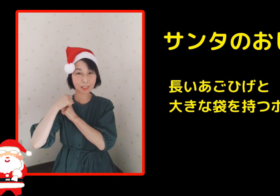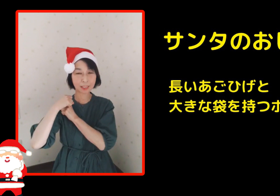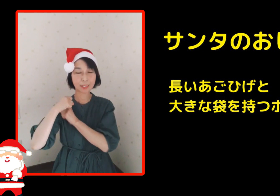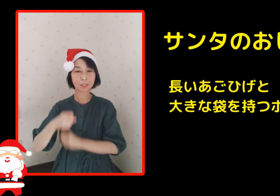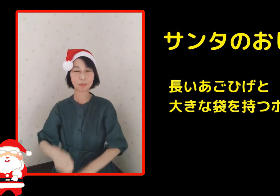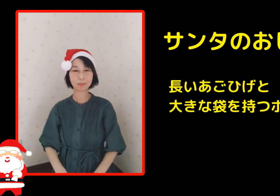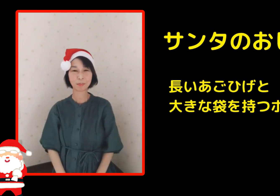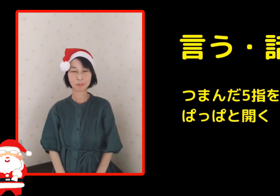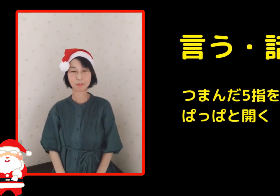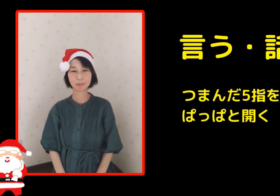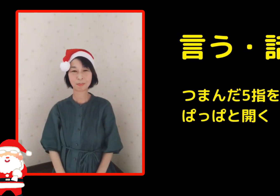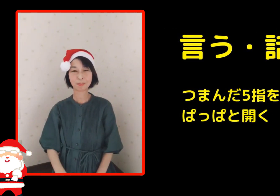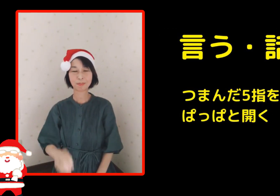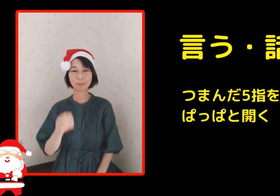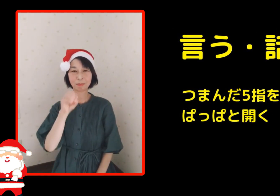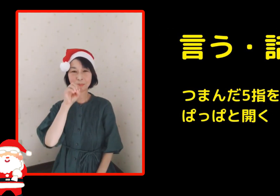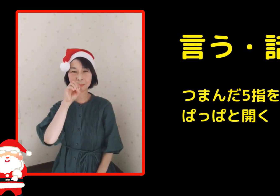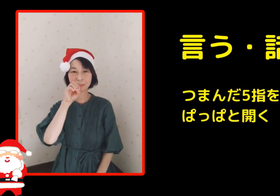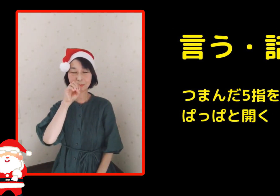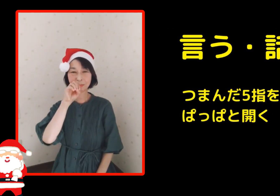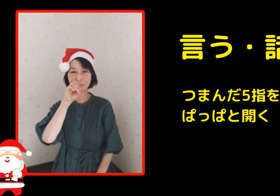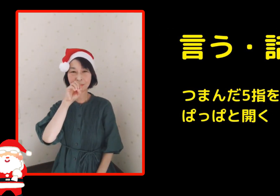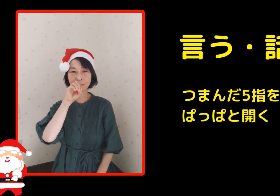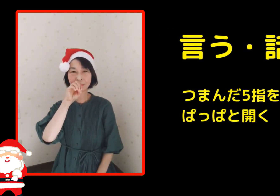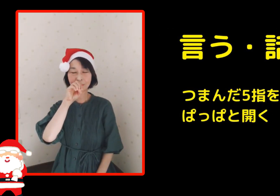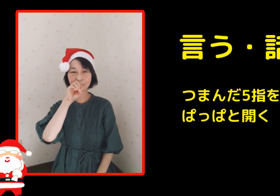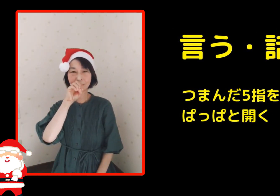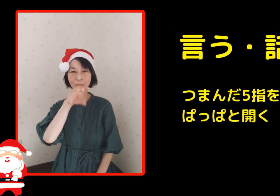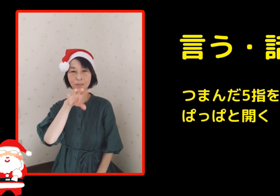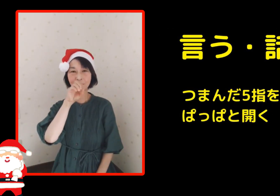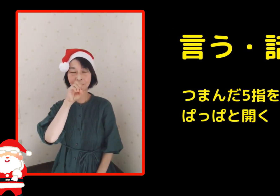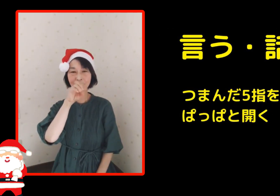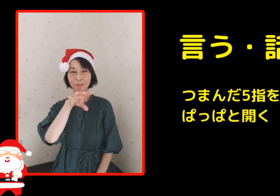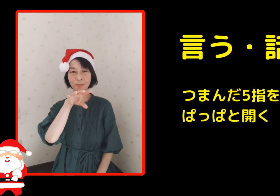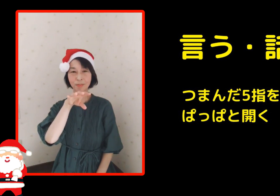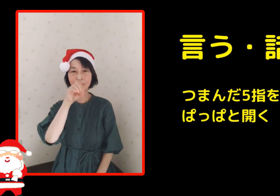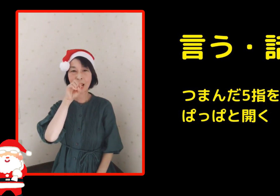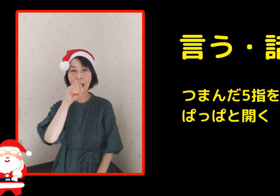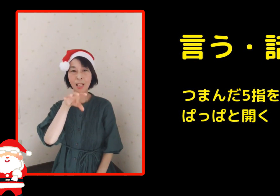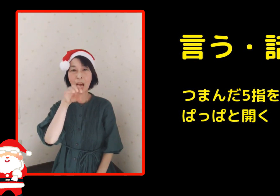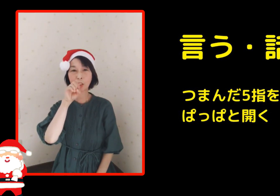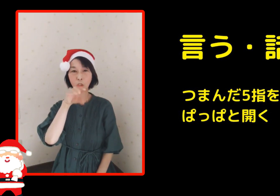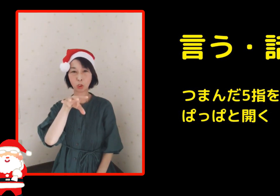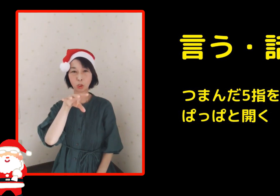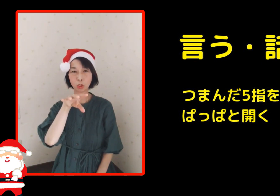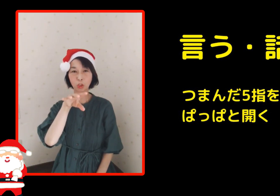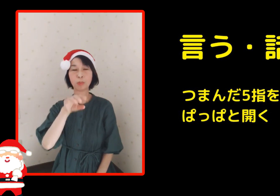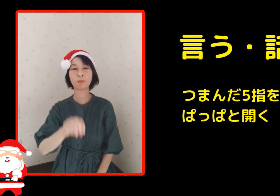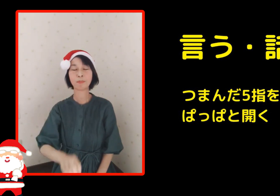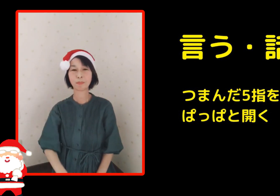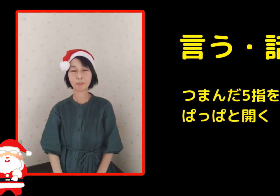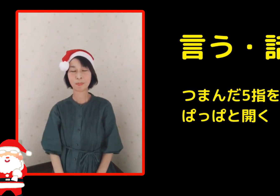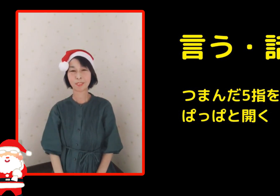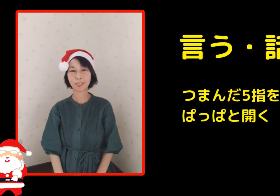。話すという手話はつまんだ5つの指を口の前でパッパと開